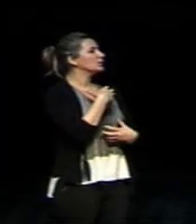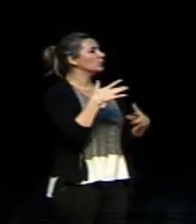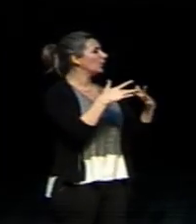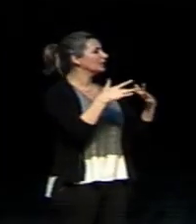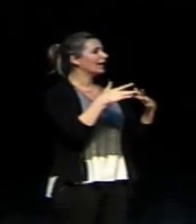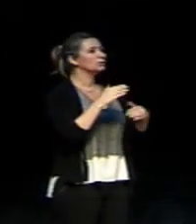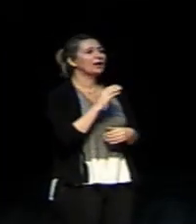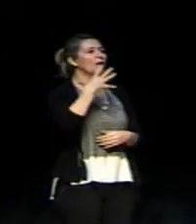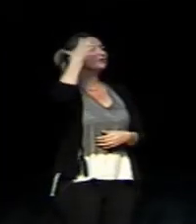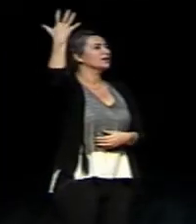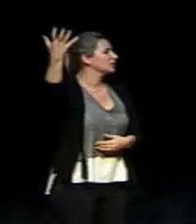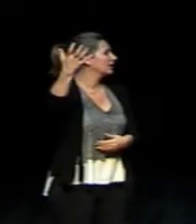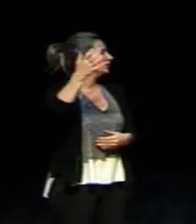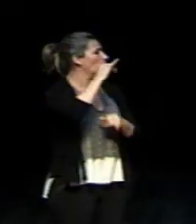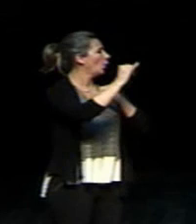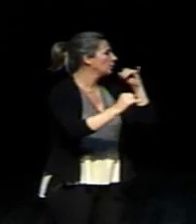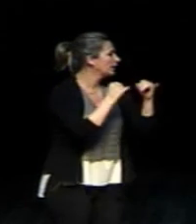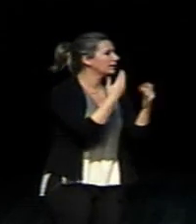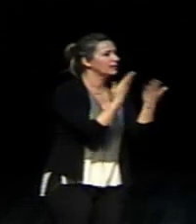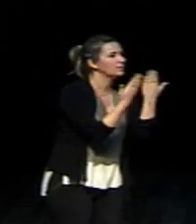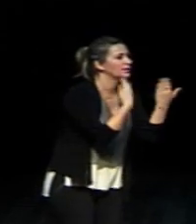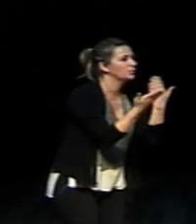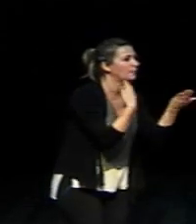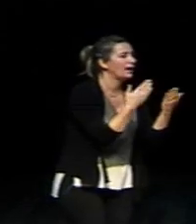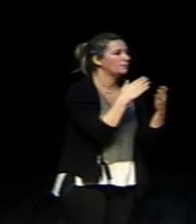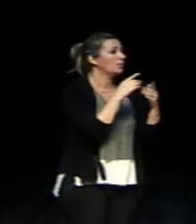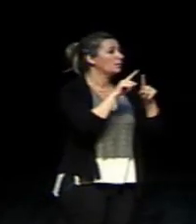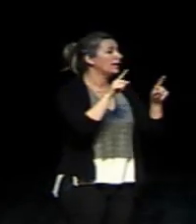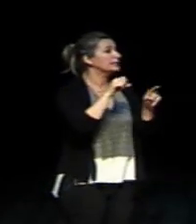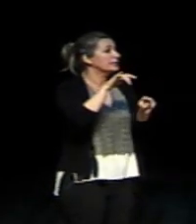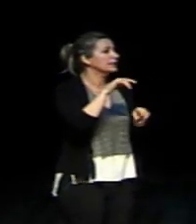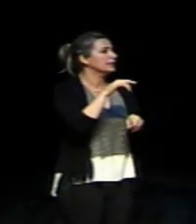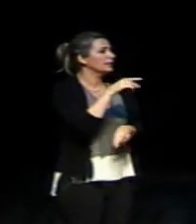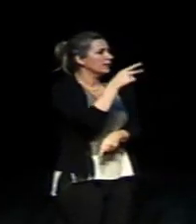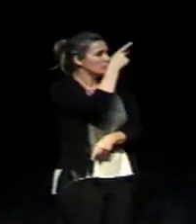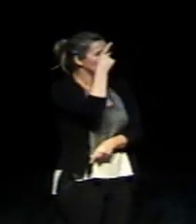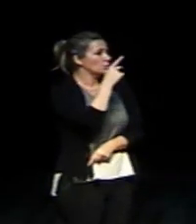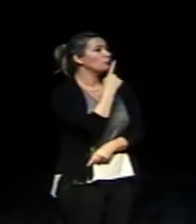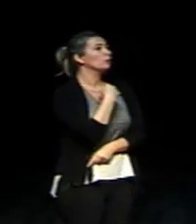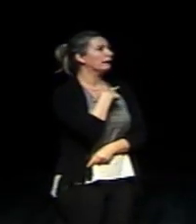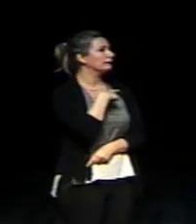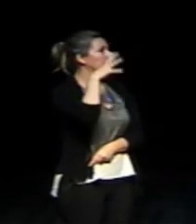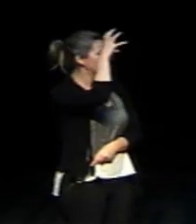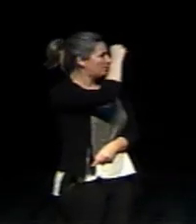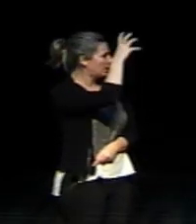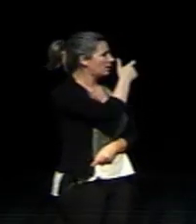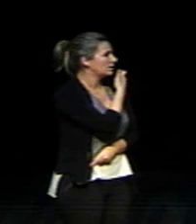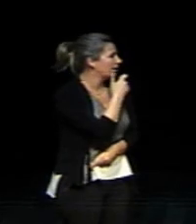independente da carga horária que esse curso tenha. Então, esse aluno, ao viajar, ao conhecer outros lugares, conhecer outras pessoas,